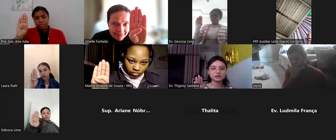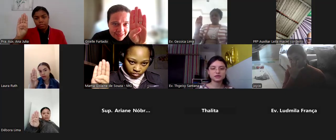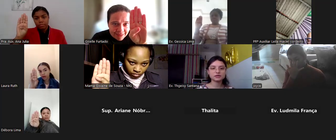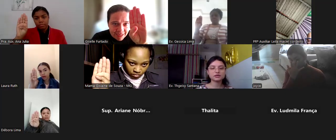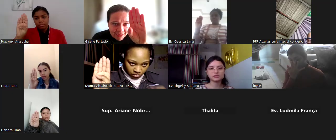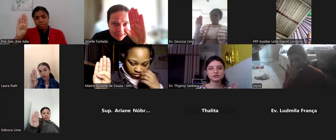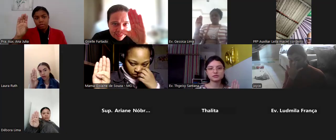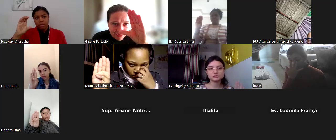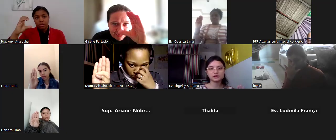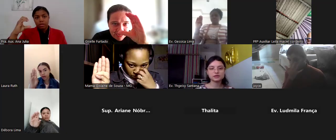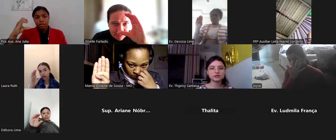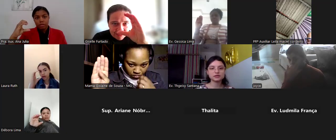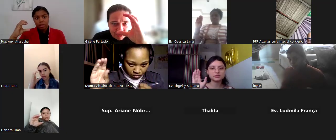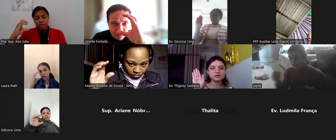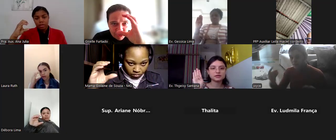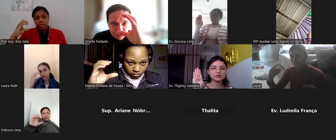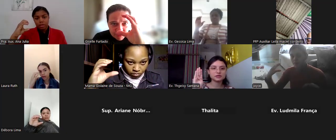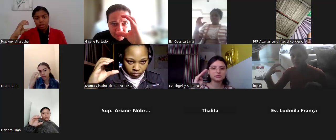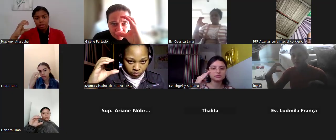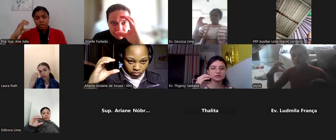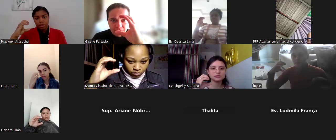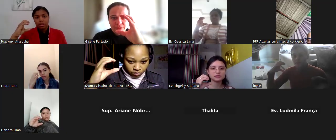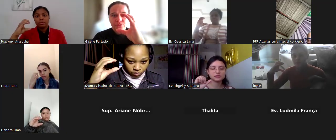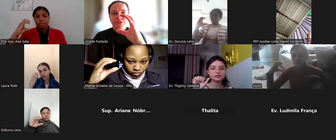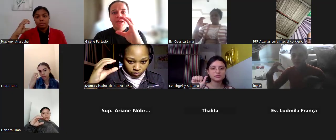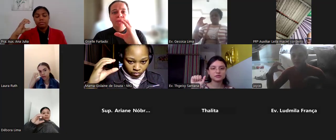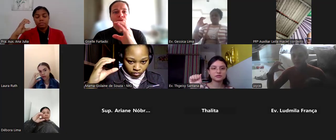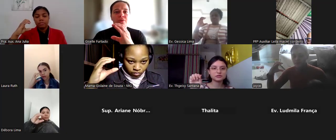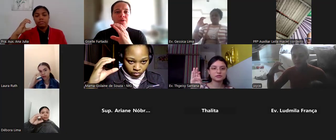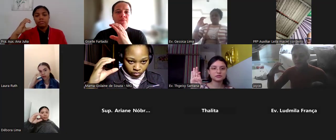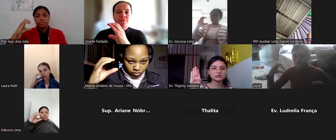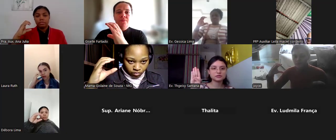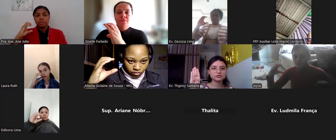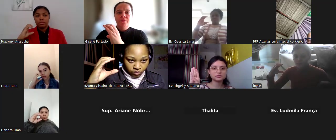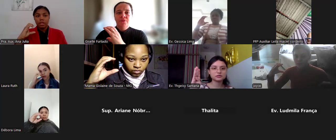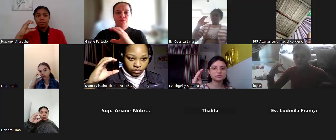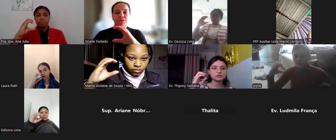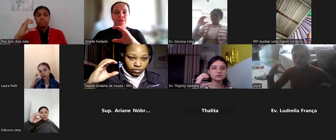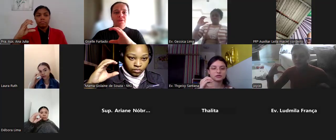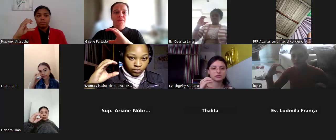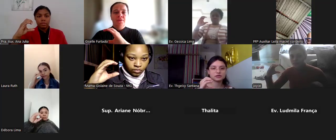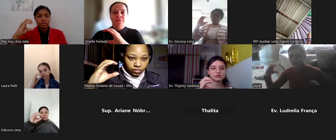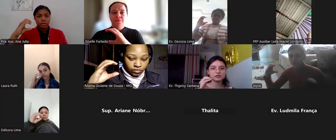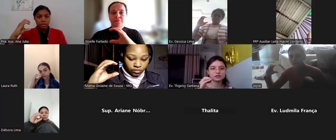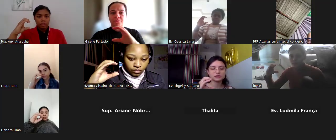Letra C. É literalmente um C, ó. Você vai fazer o C com a sua mão. Vou botar aqui,